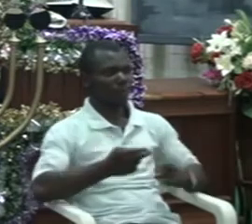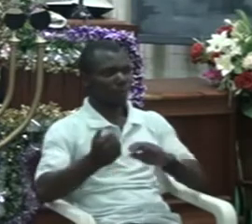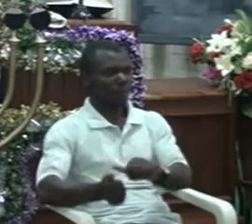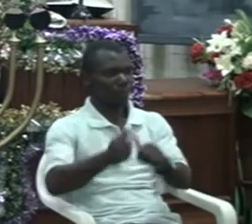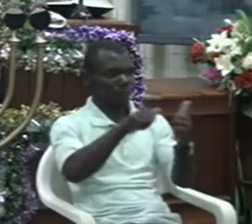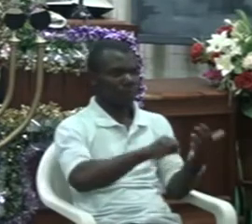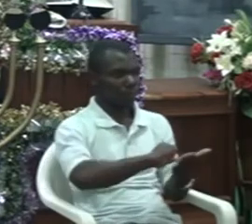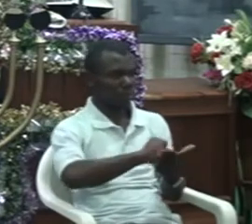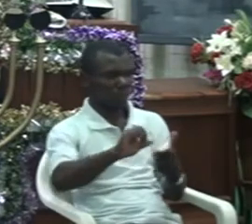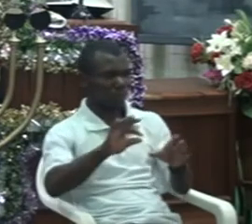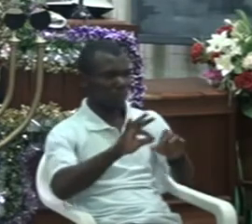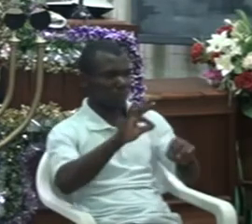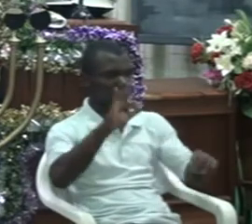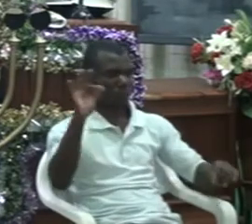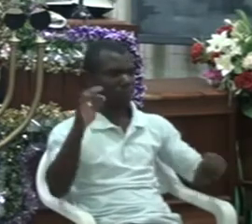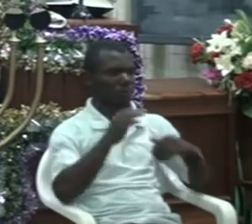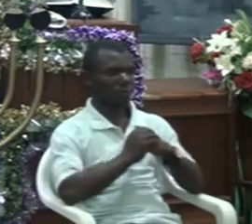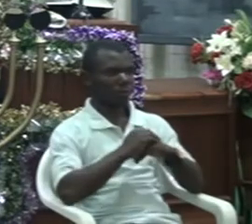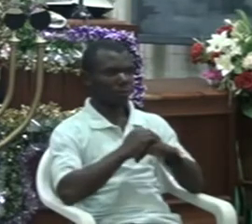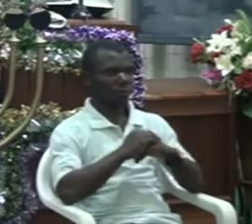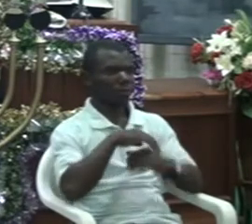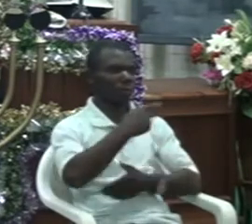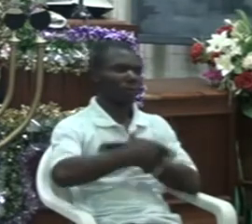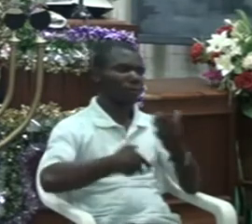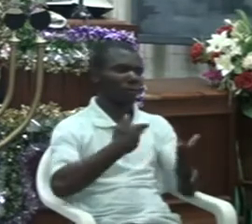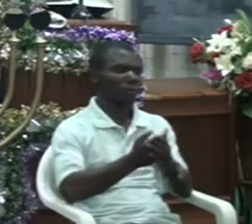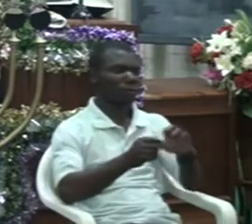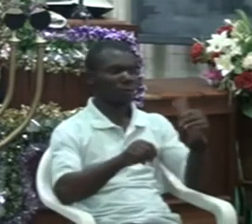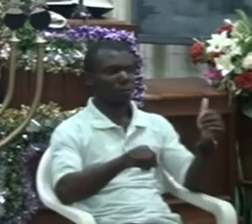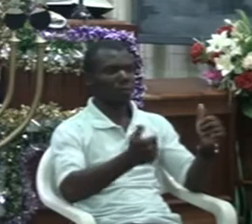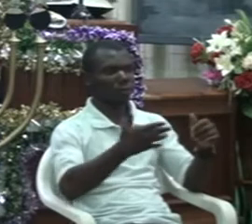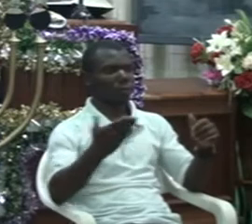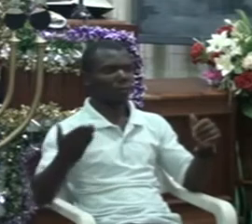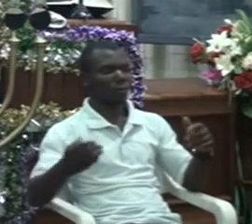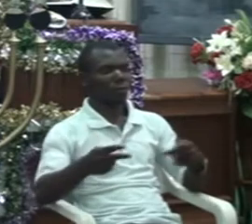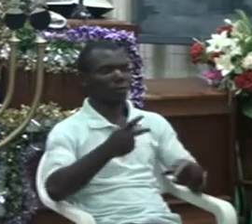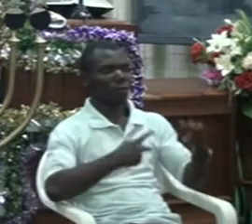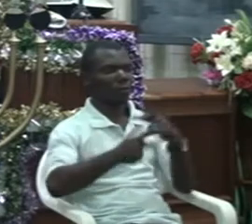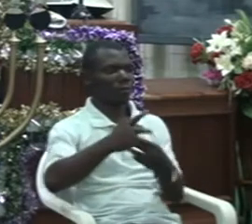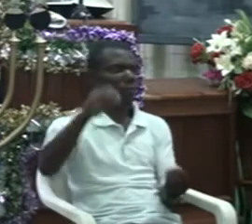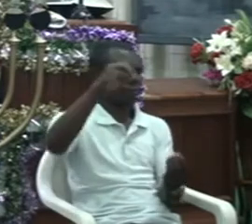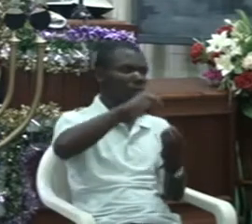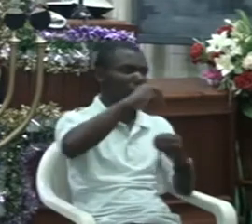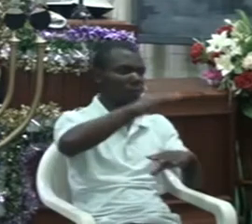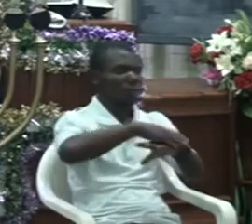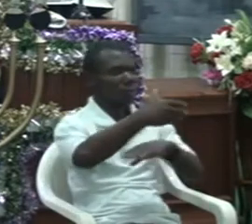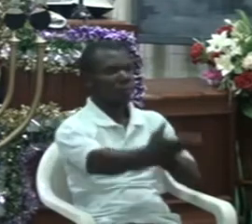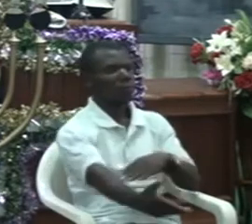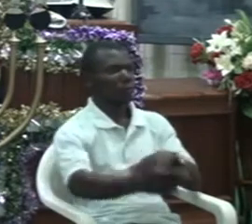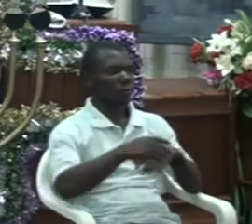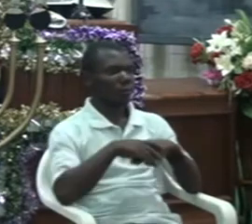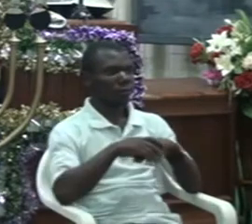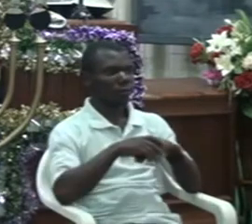que nous recevions le baptême du Saint-Esprit. Et les autres choses, ça va venir par après.